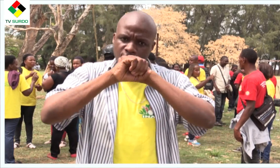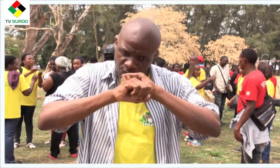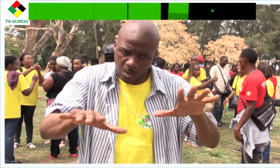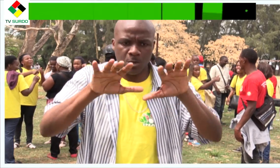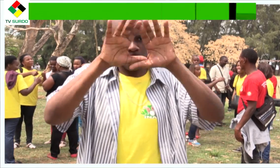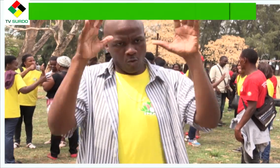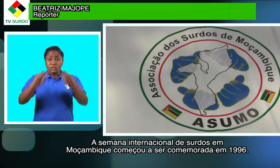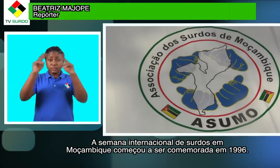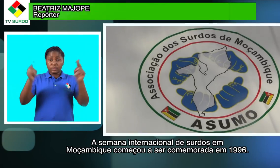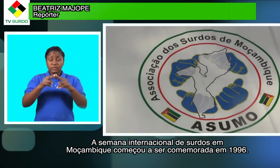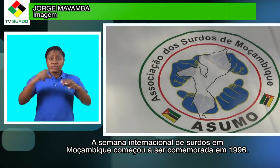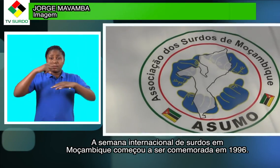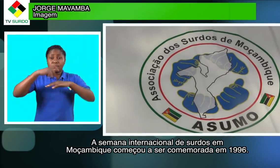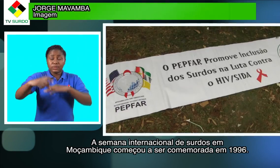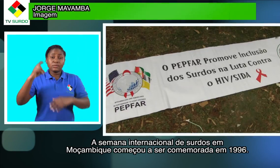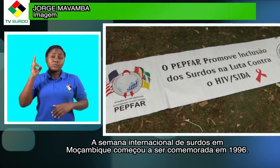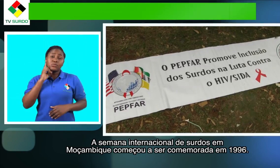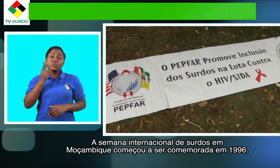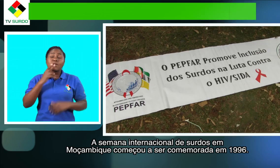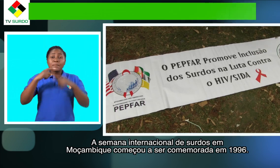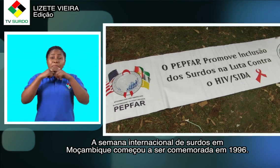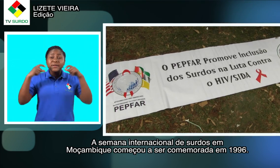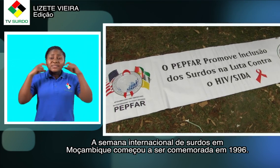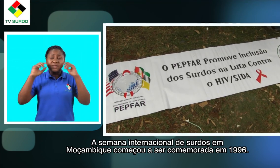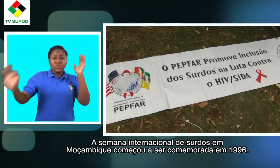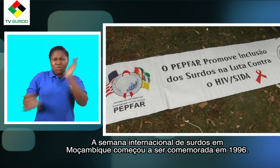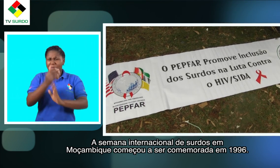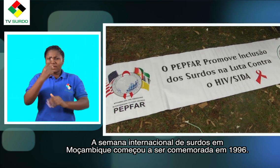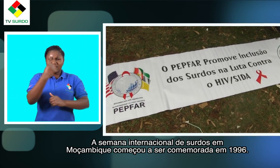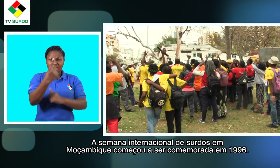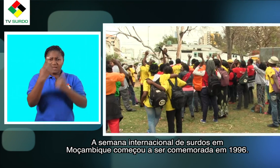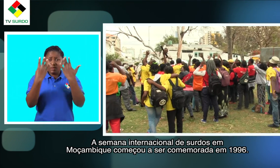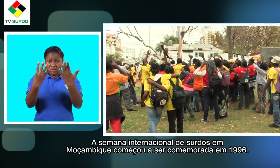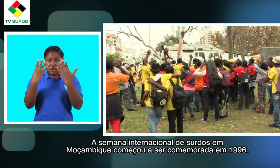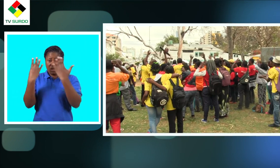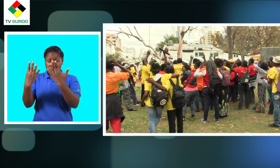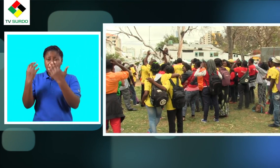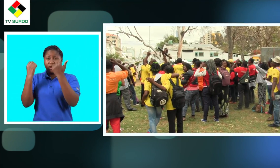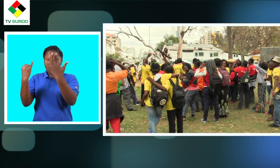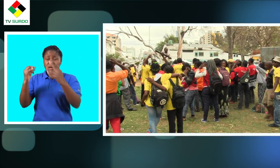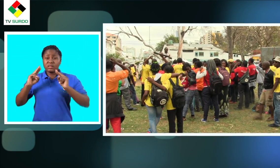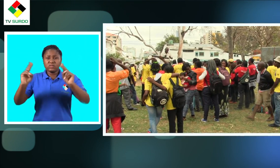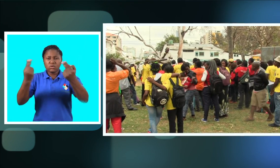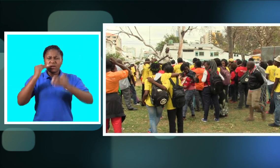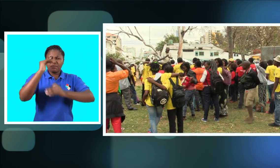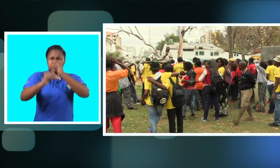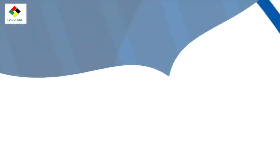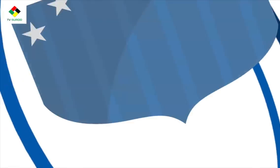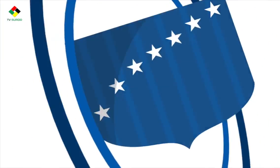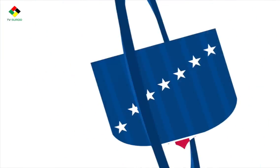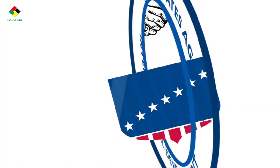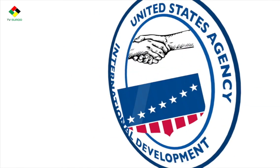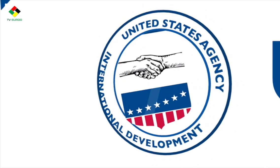e divulgar informação. A Semana Internacional de Surdos em Moçambique começou a ser comemorada em 1996.